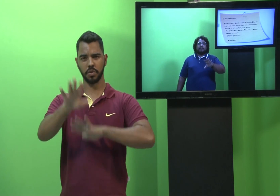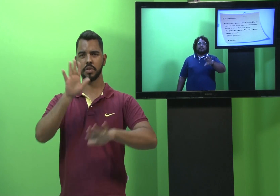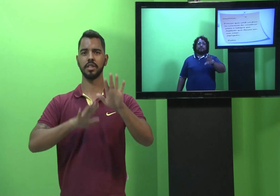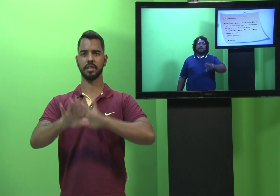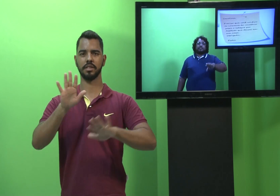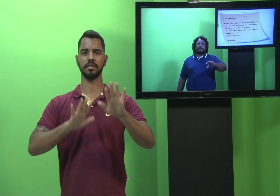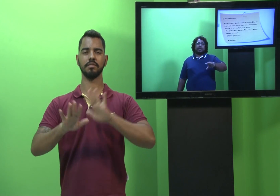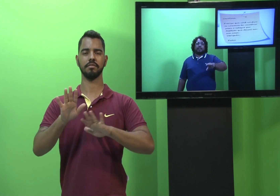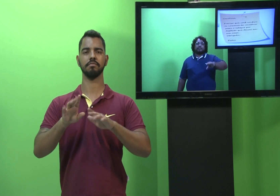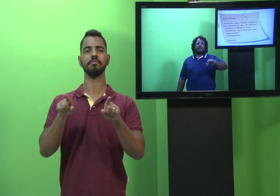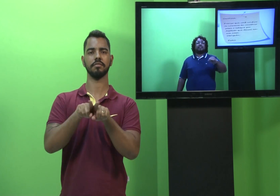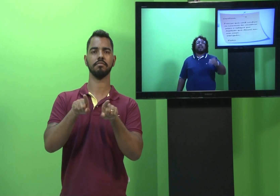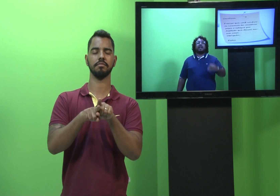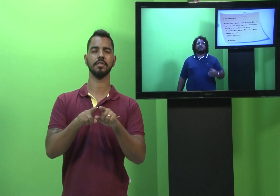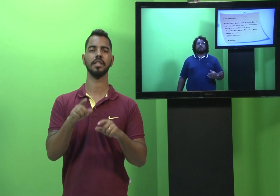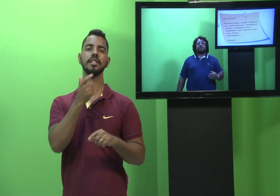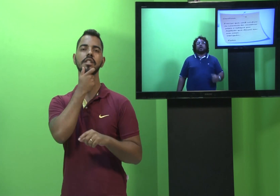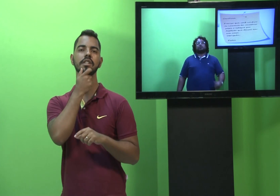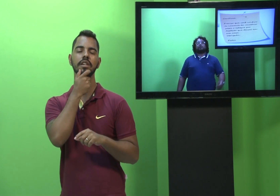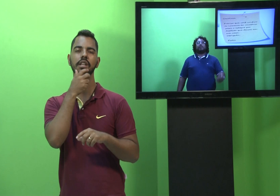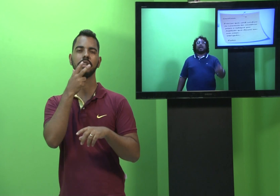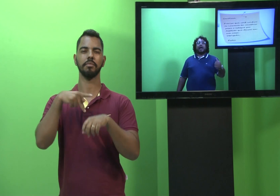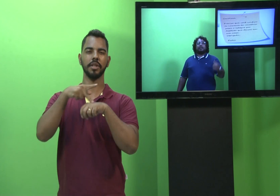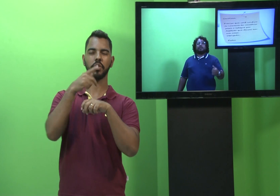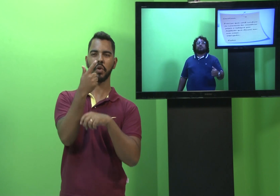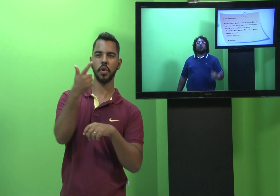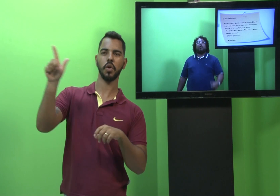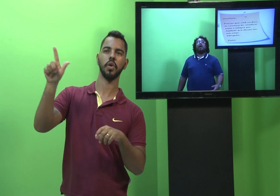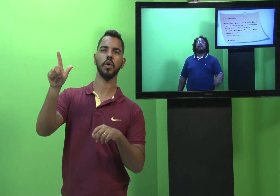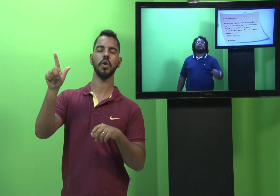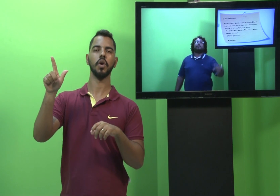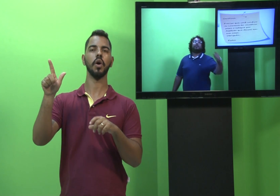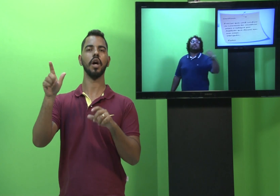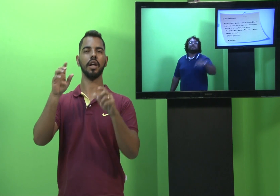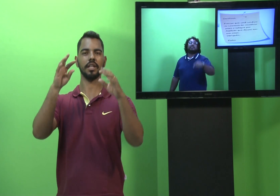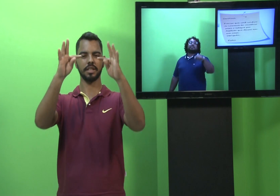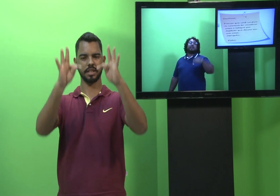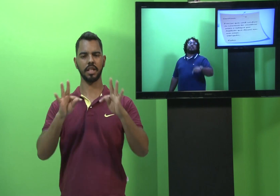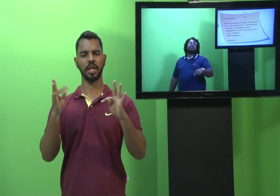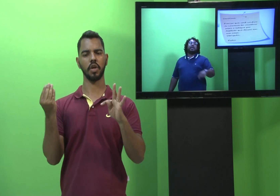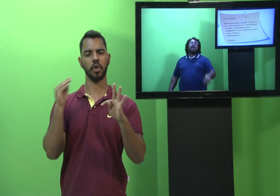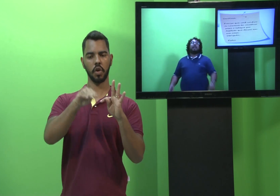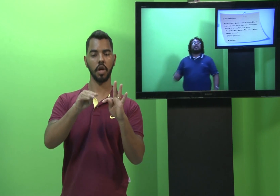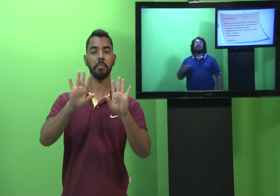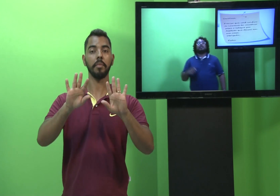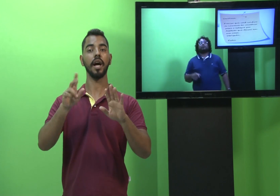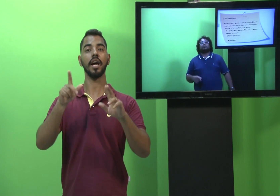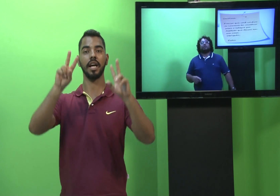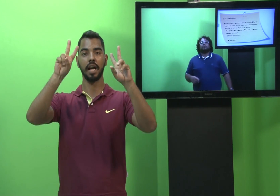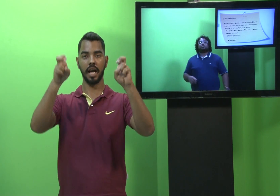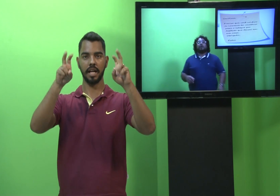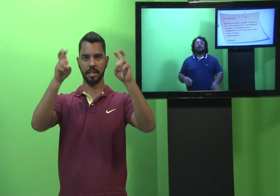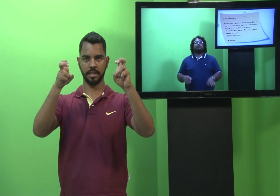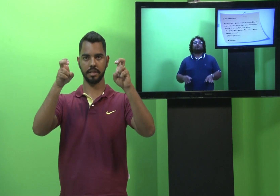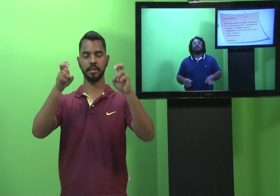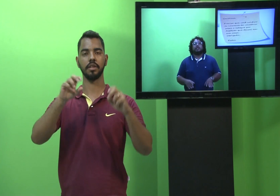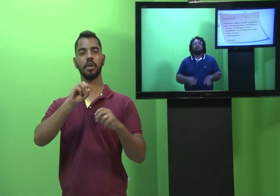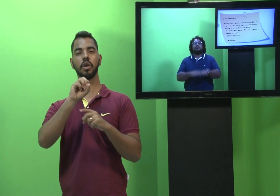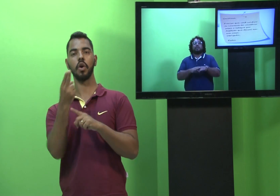devem vir escritas entre aspas, sublinhadas ou ainda podem ser escritas em negrito. Somente utilize uma